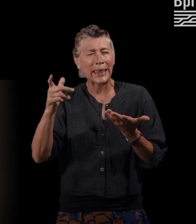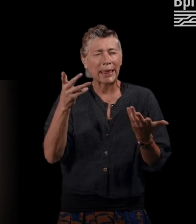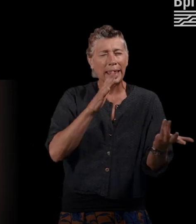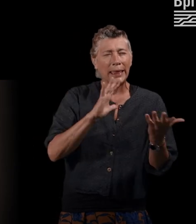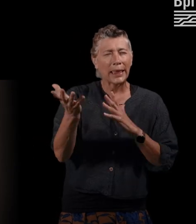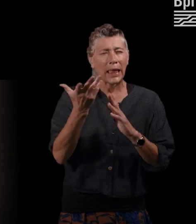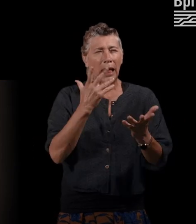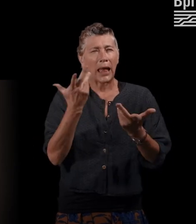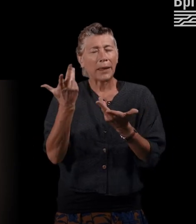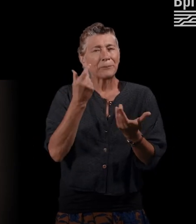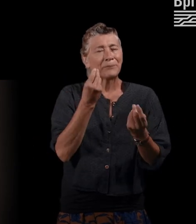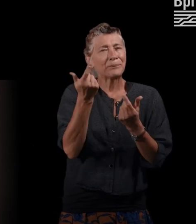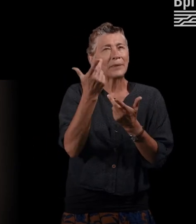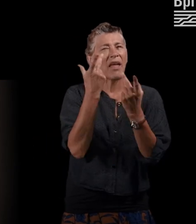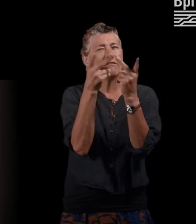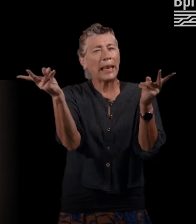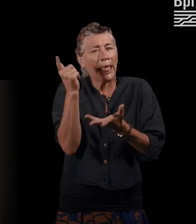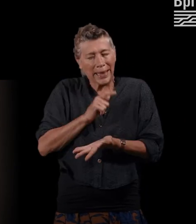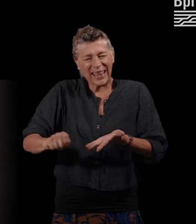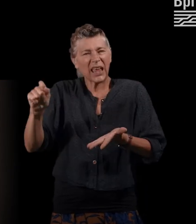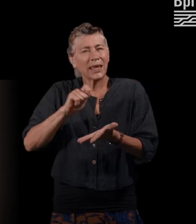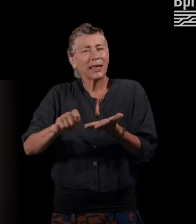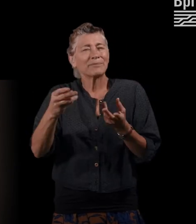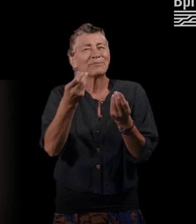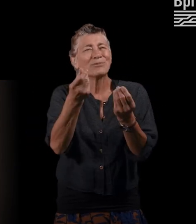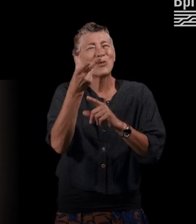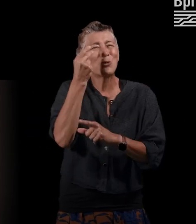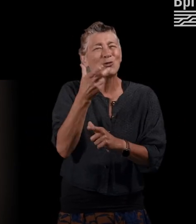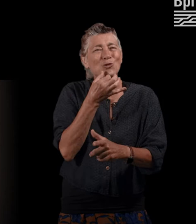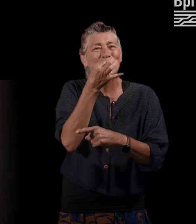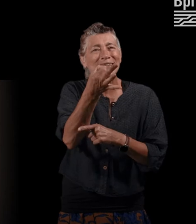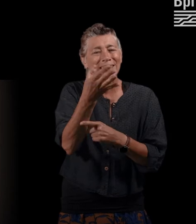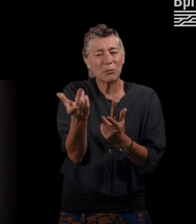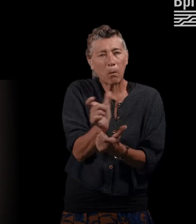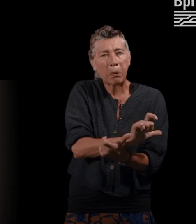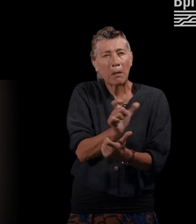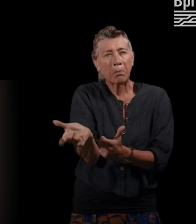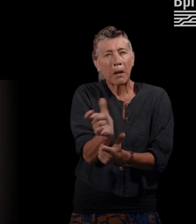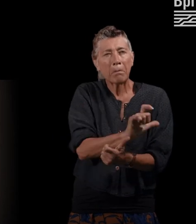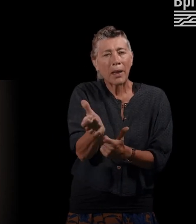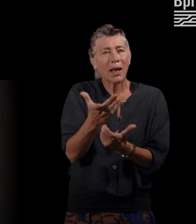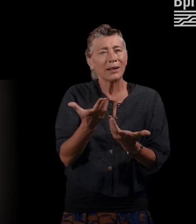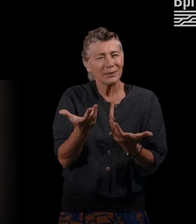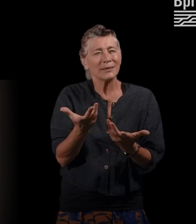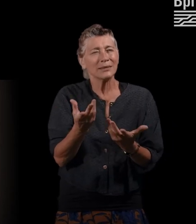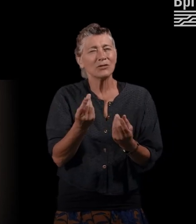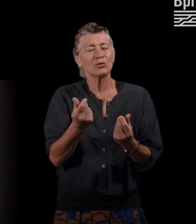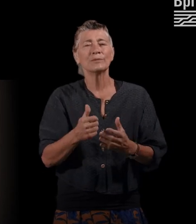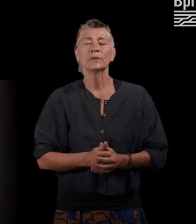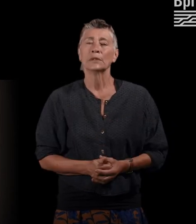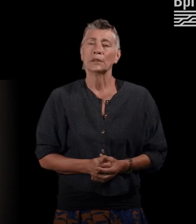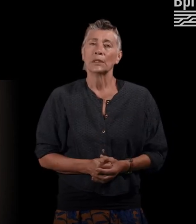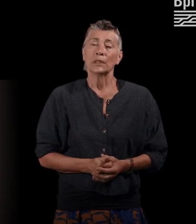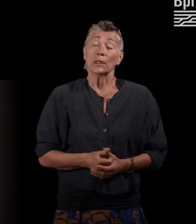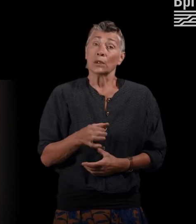ville, puis vous l'écrivez, vous comprenez ? Et je me disais finalement, il y a quelque chose qui se répond dans ce processus.